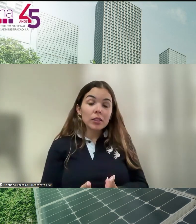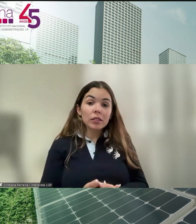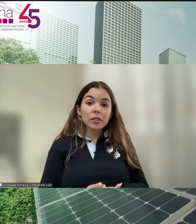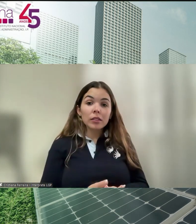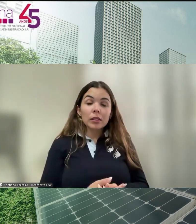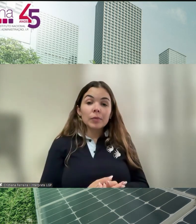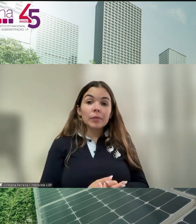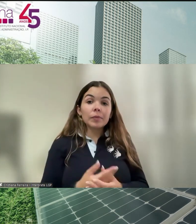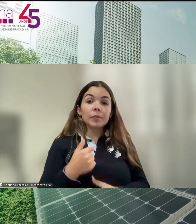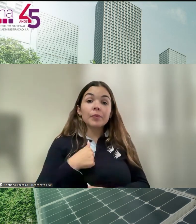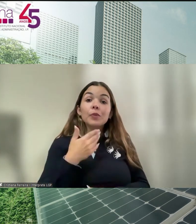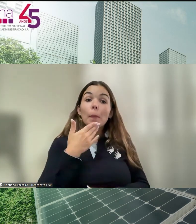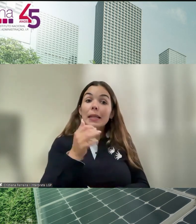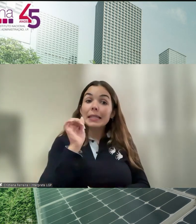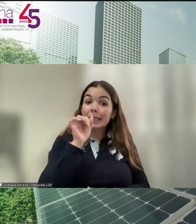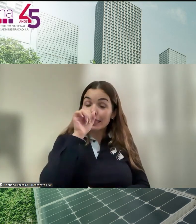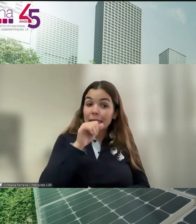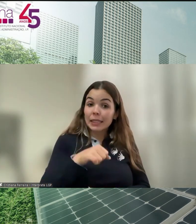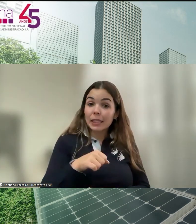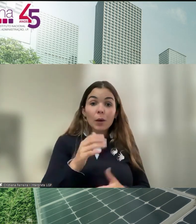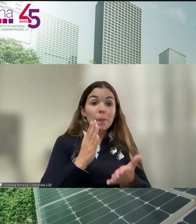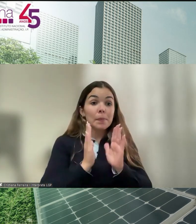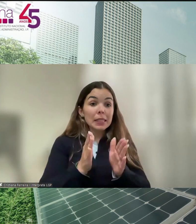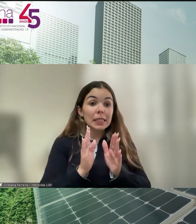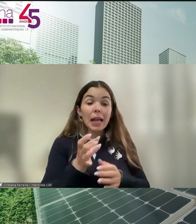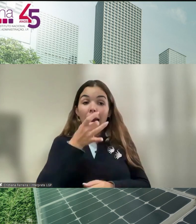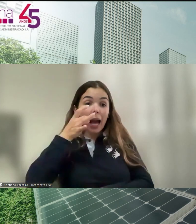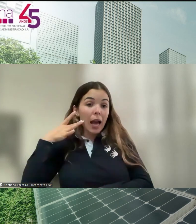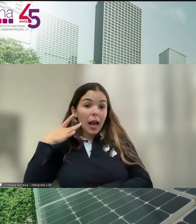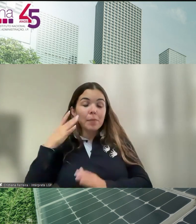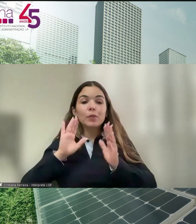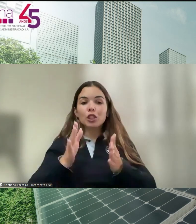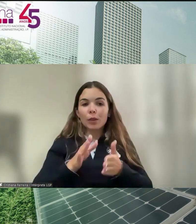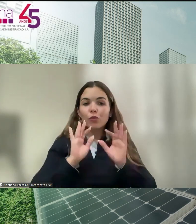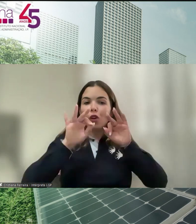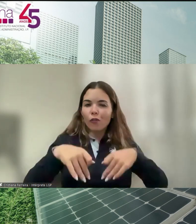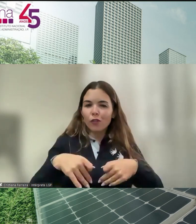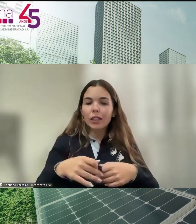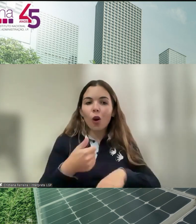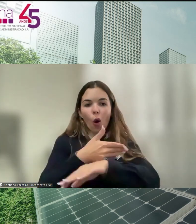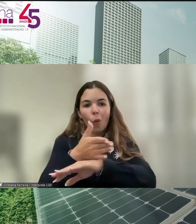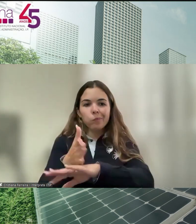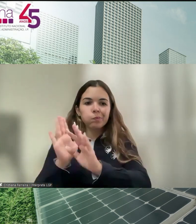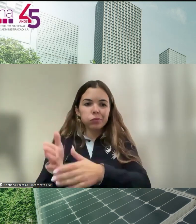pediria que, se sim, teria que ser assim muito, muito breve, porque temos mesmo de terminar, porque já passa da hora.